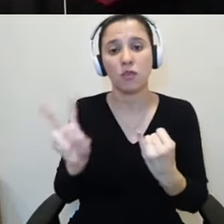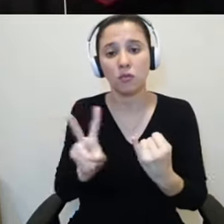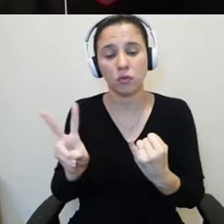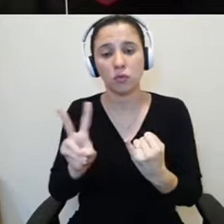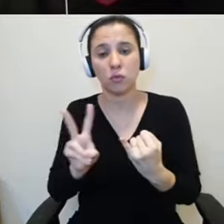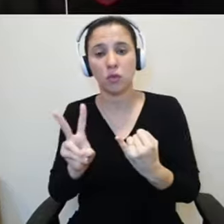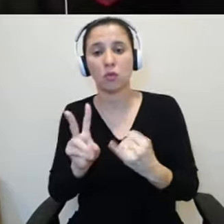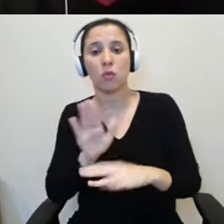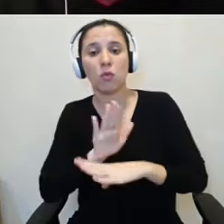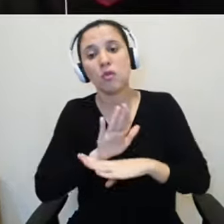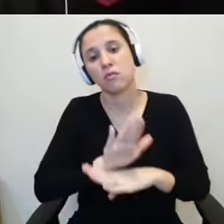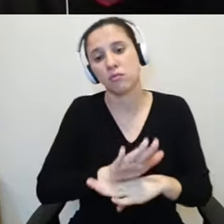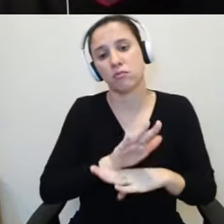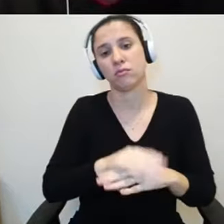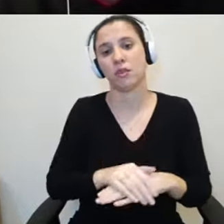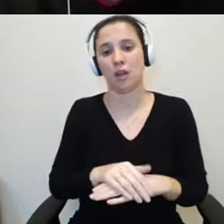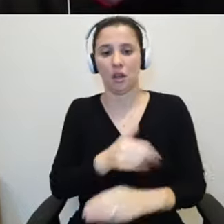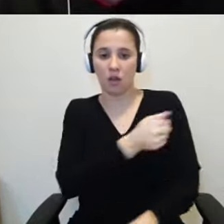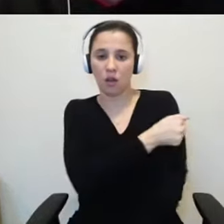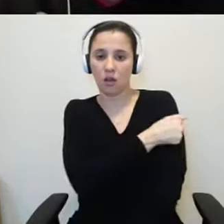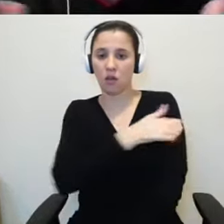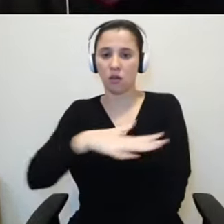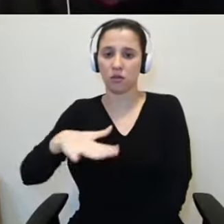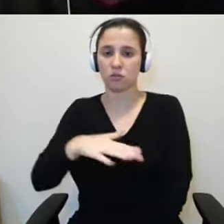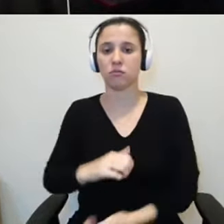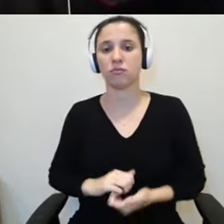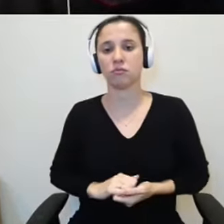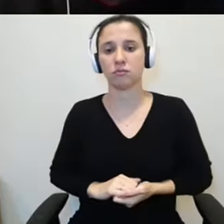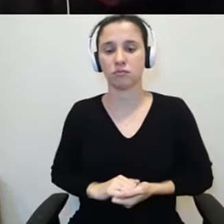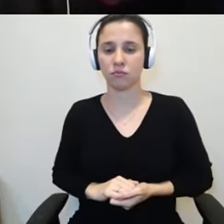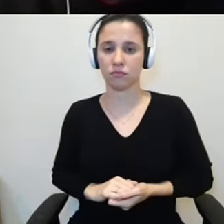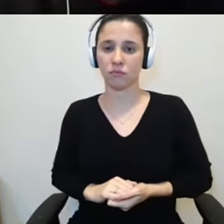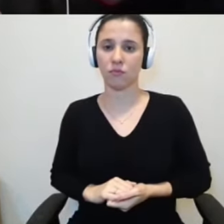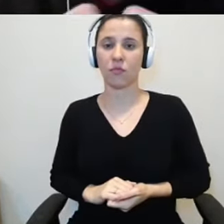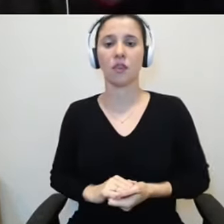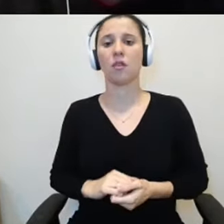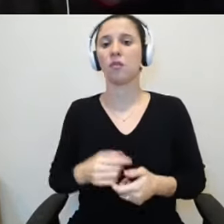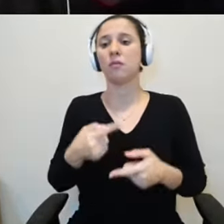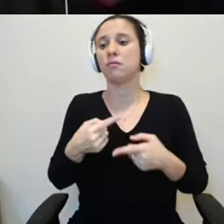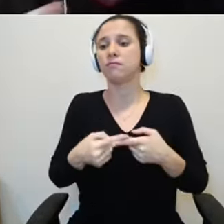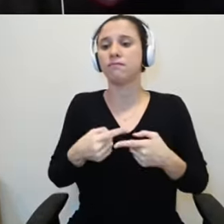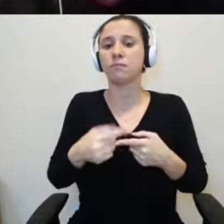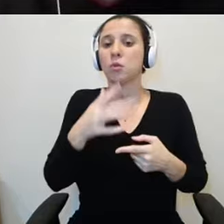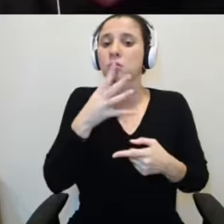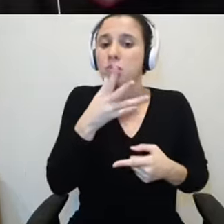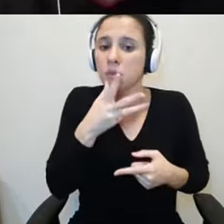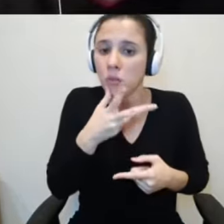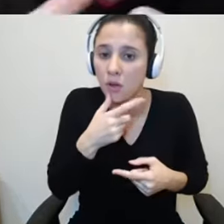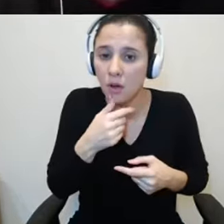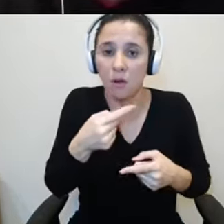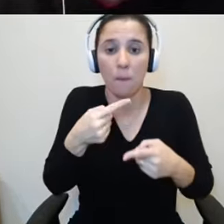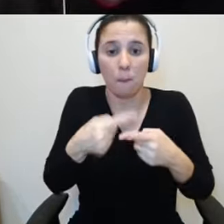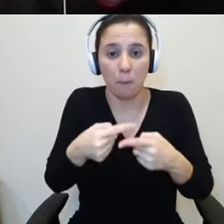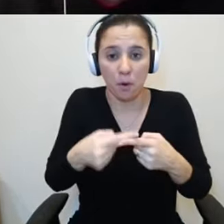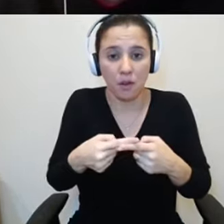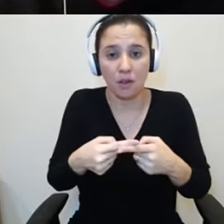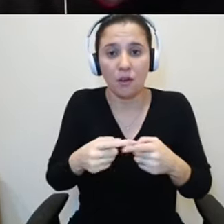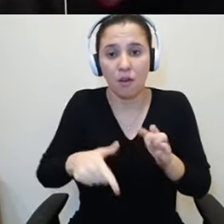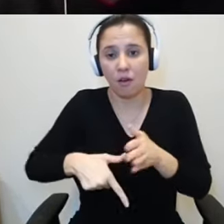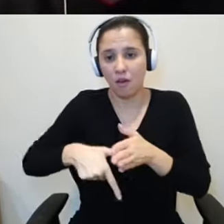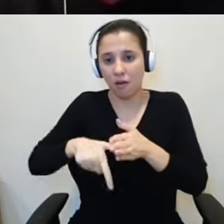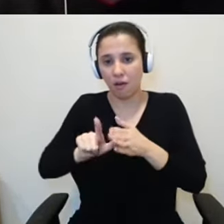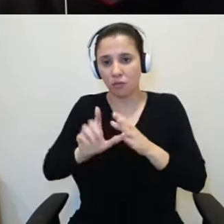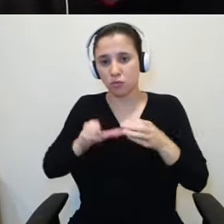demorando, vamos dizer assim, no momento em que, para dar essa autonomia. Dando essa autonomia, que foi dada agora, aí os campos podem